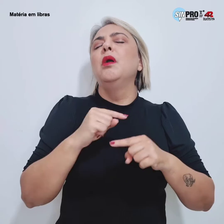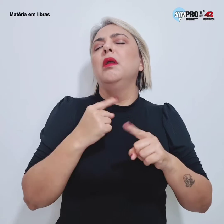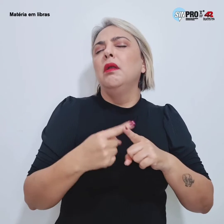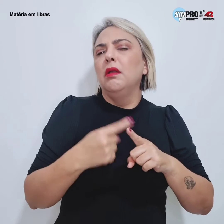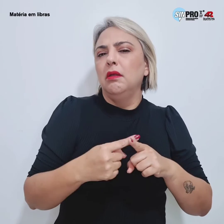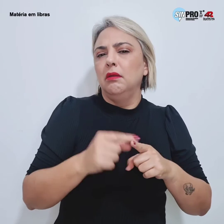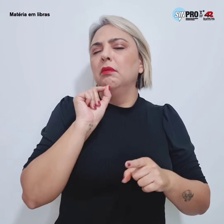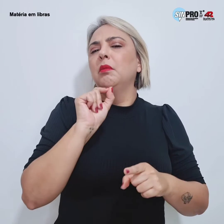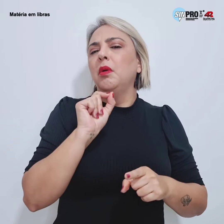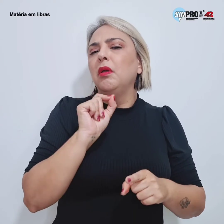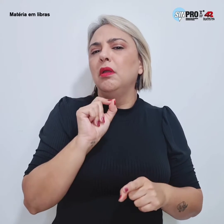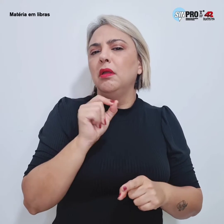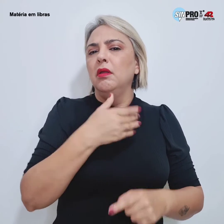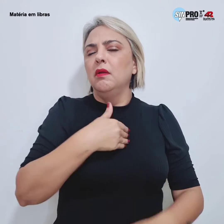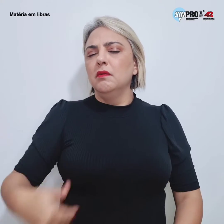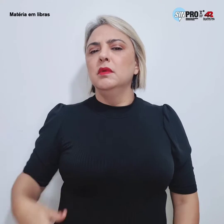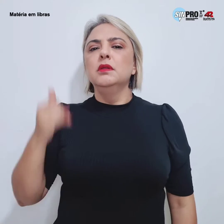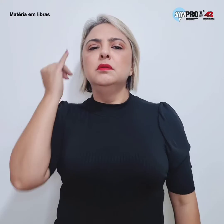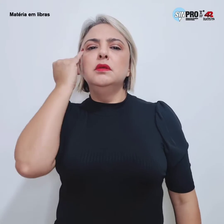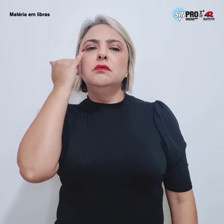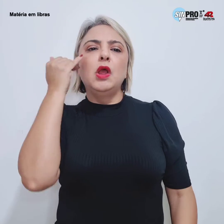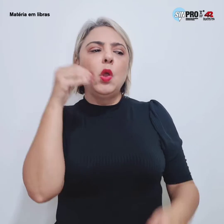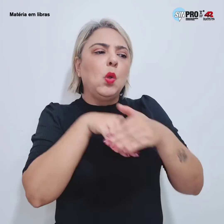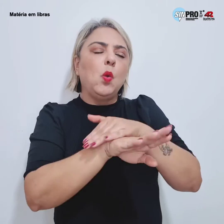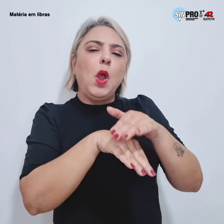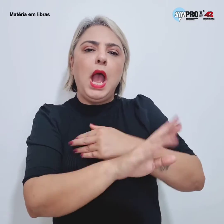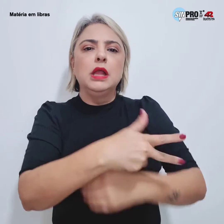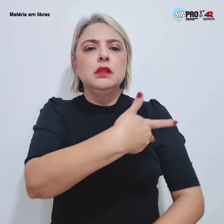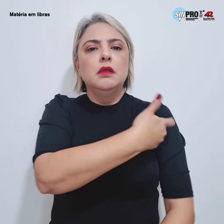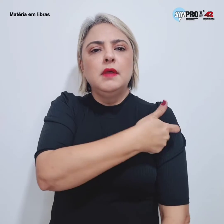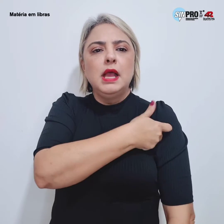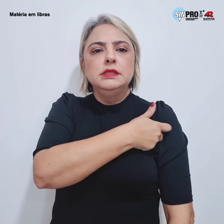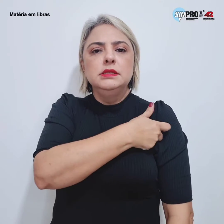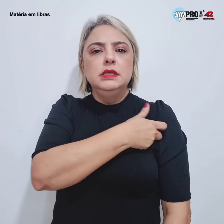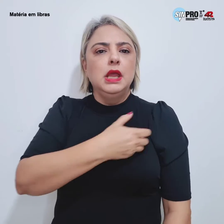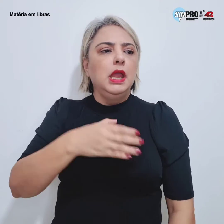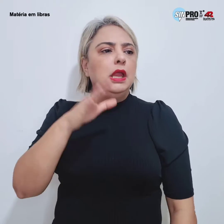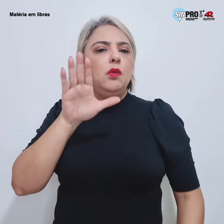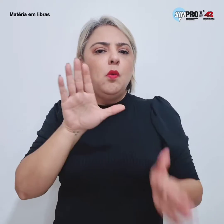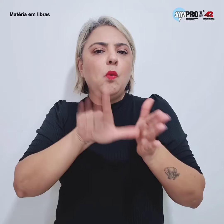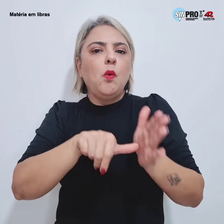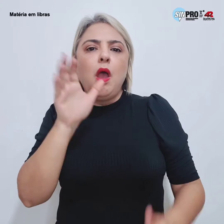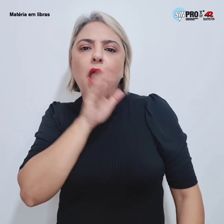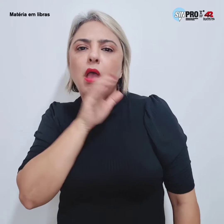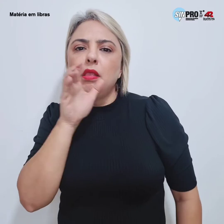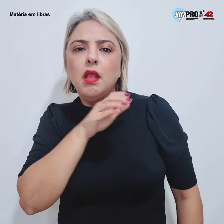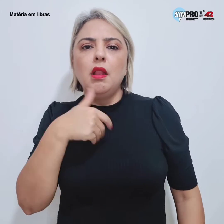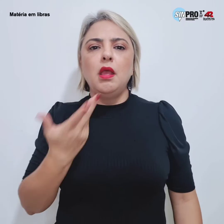Covid-19. Por que o governo ibanês estoca vacina e não acelera a imunização?